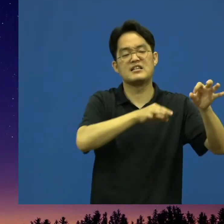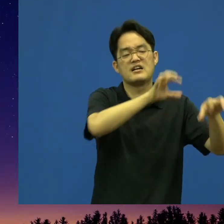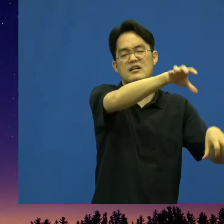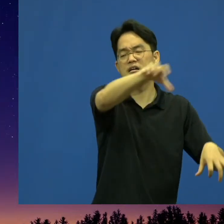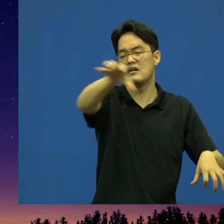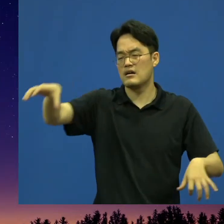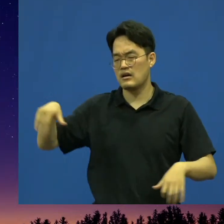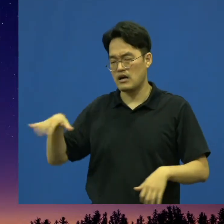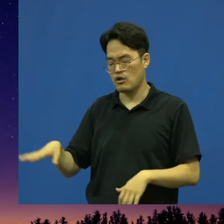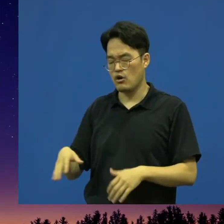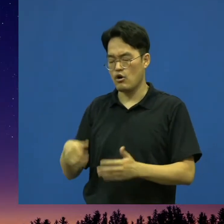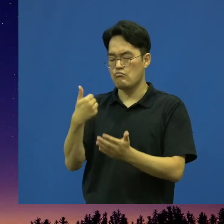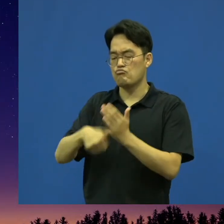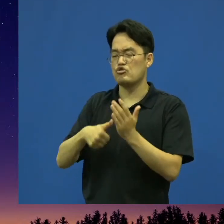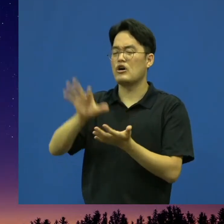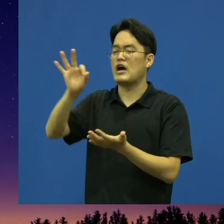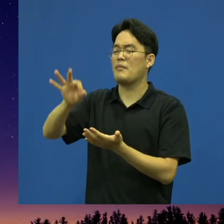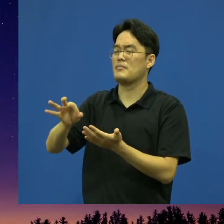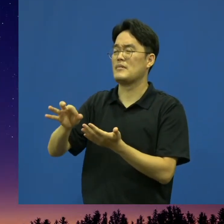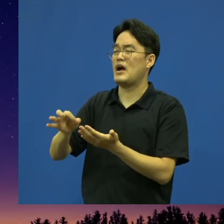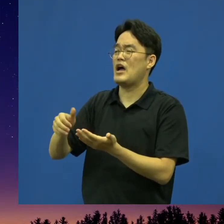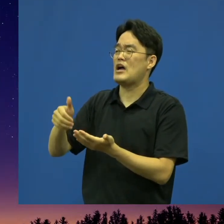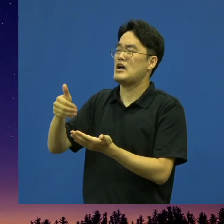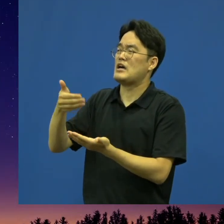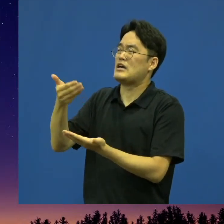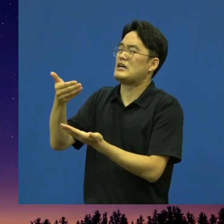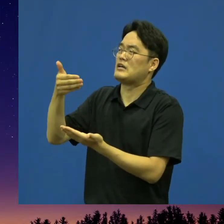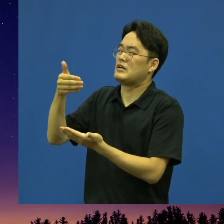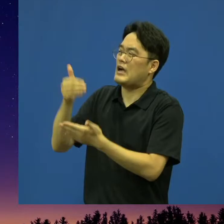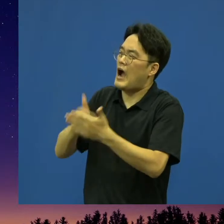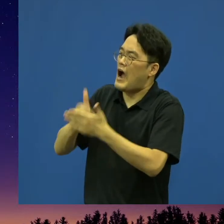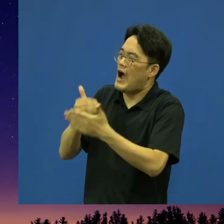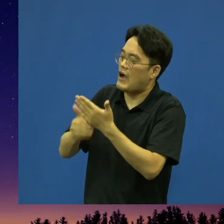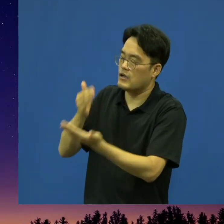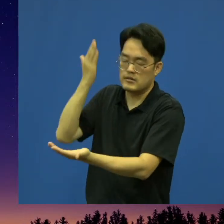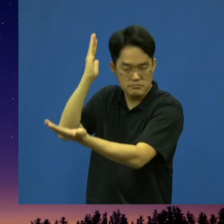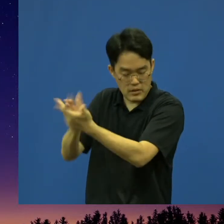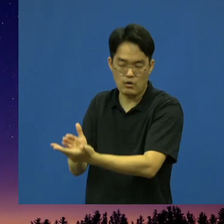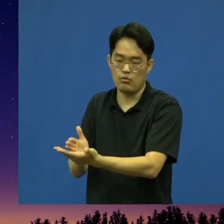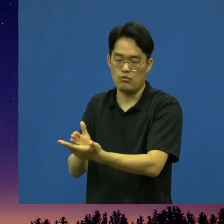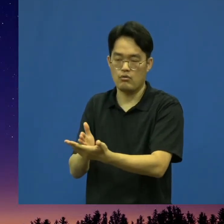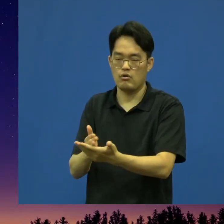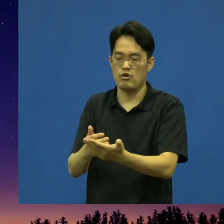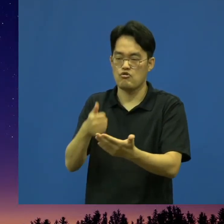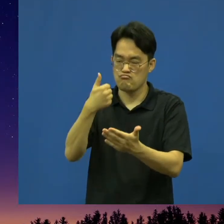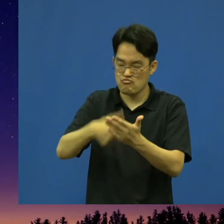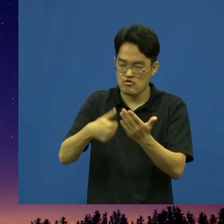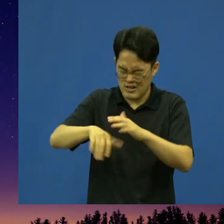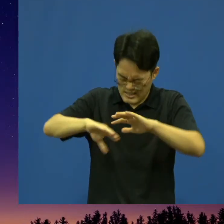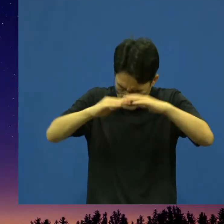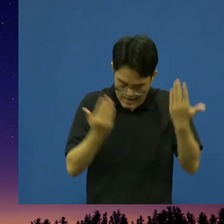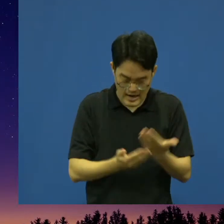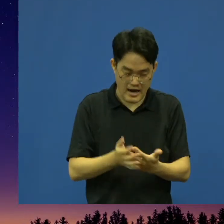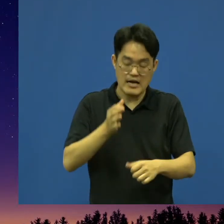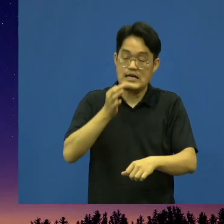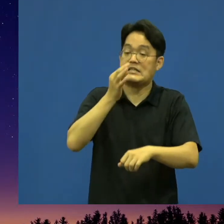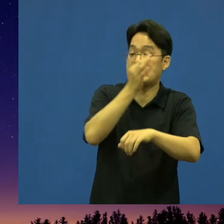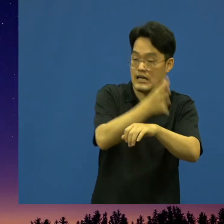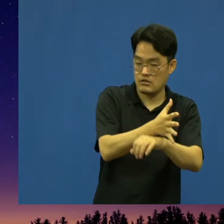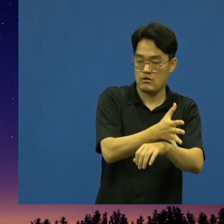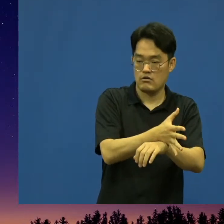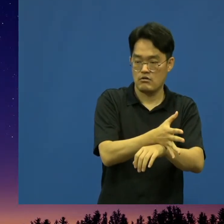절대로 물건값 깎지 말고 물품을 다 사서 패키지에 팩을 해서 우리가